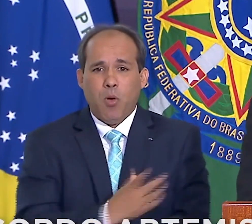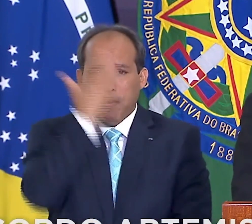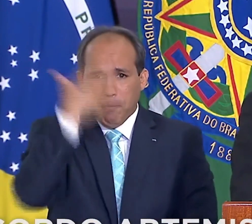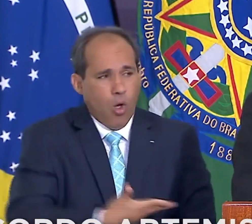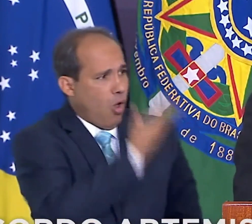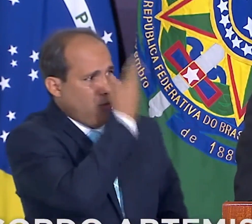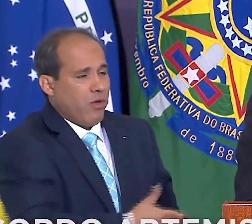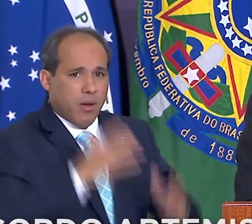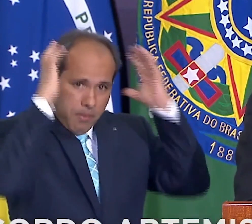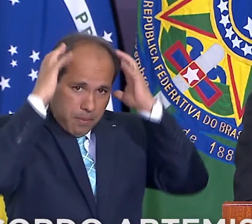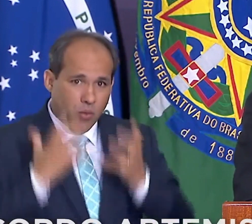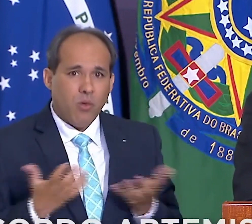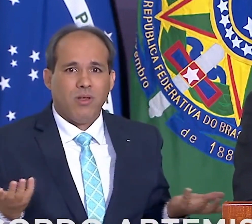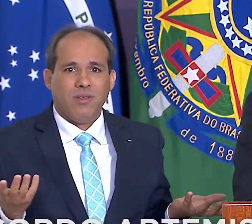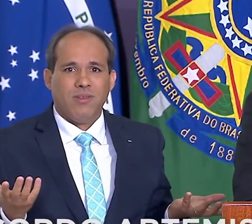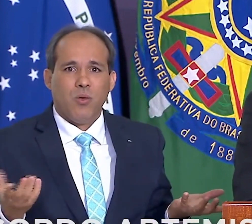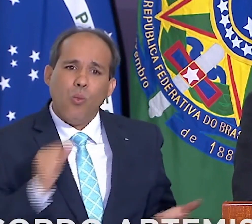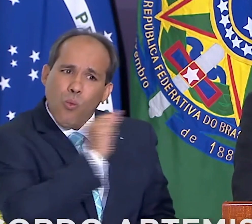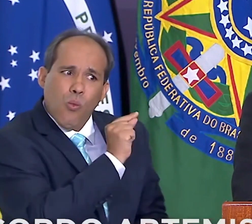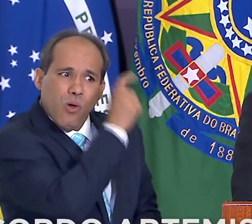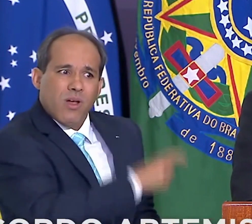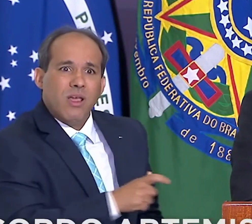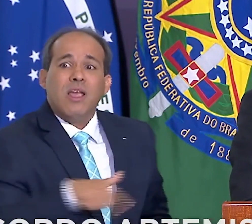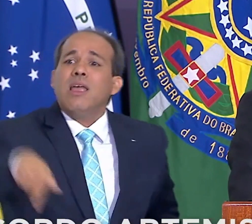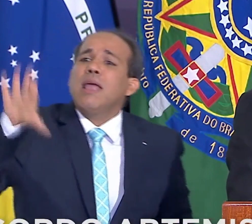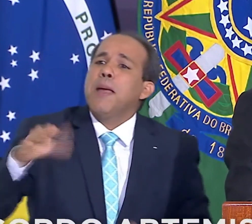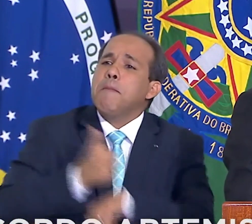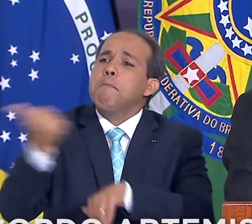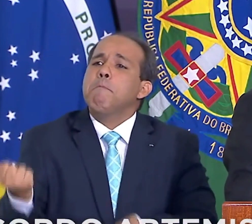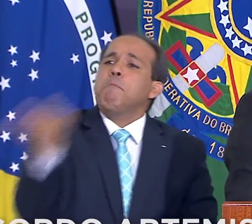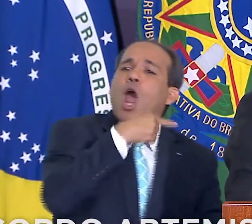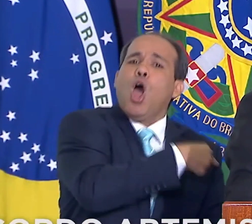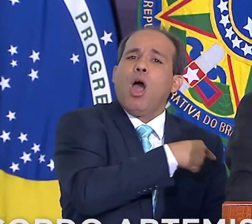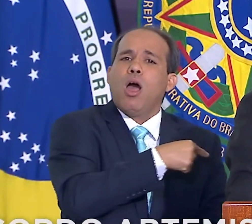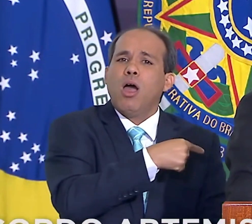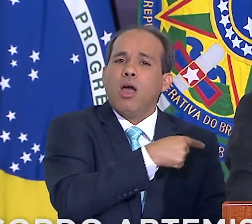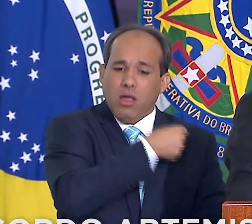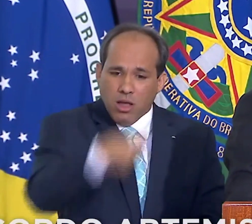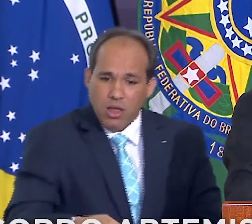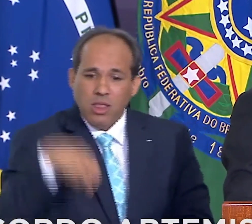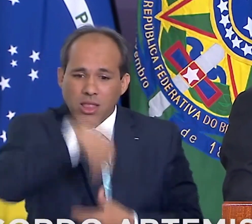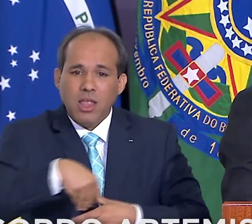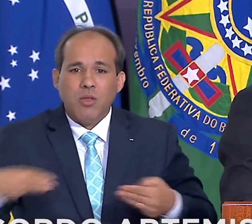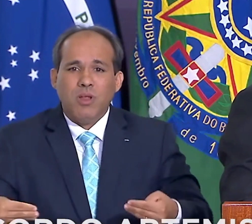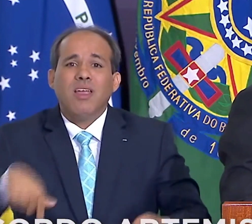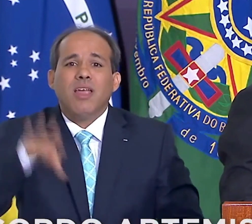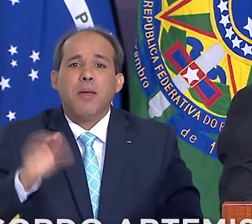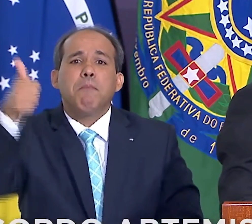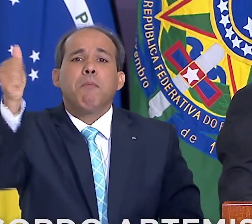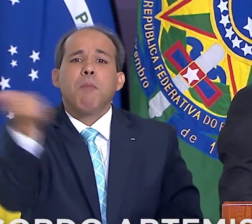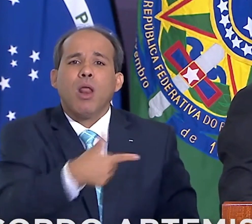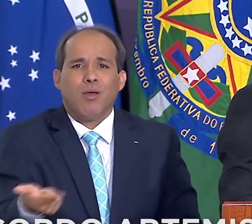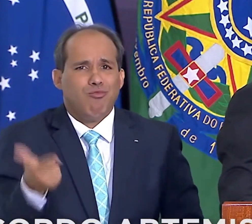Pontes. Quem poderia ser melhor do que ele nesse ministério? Nós temos